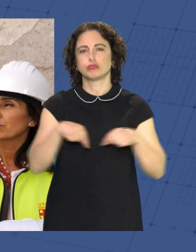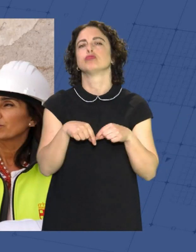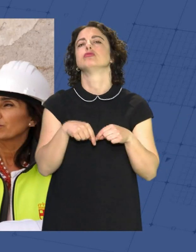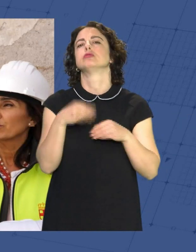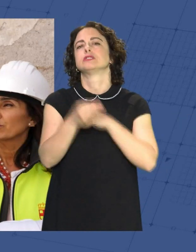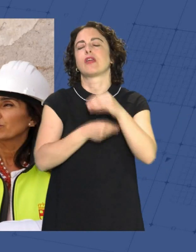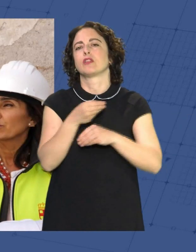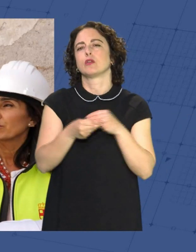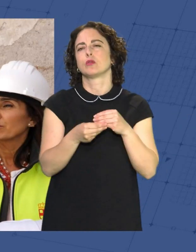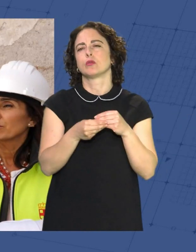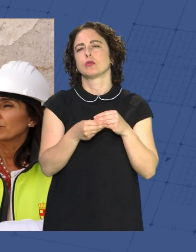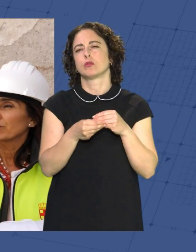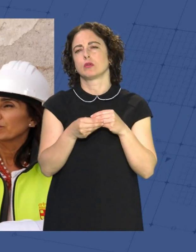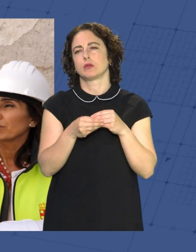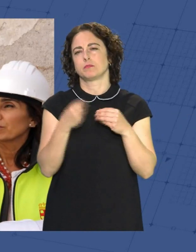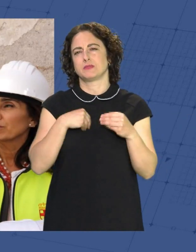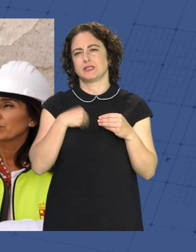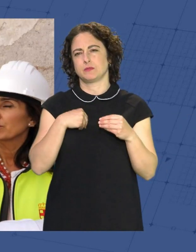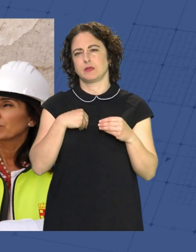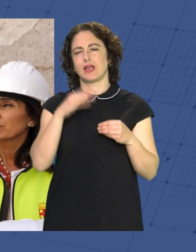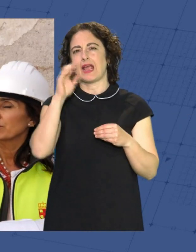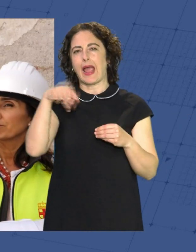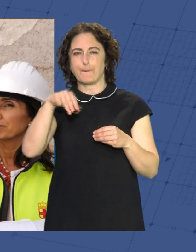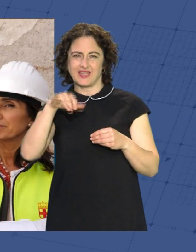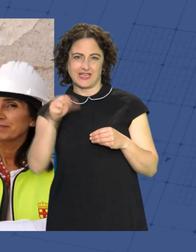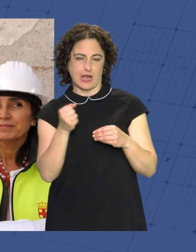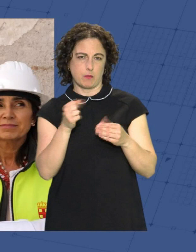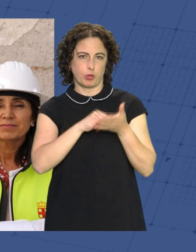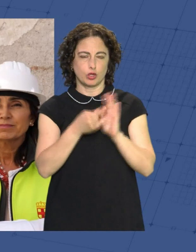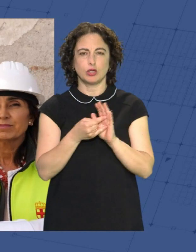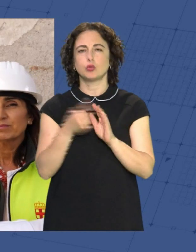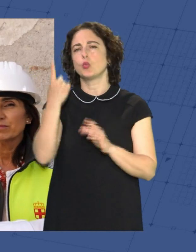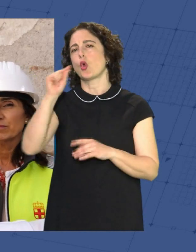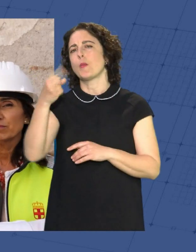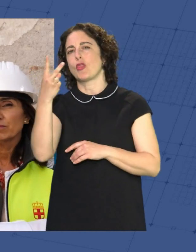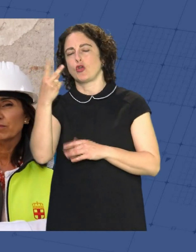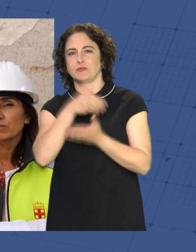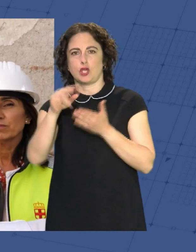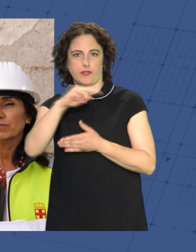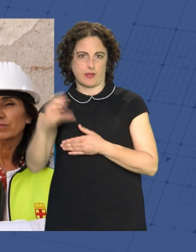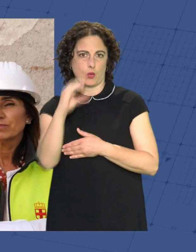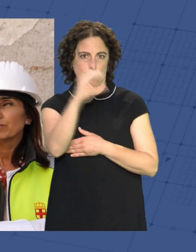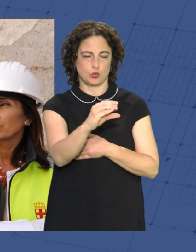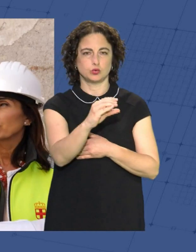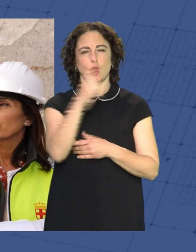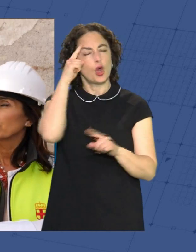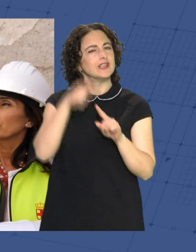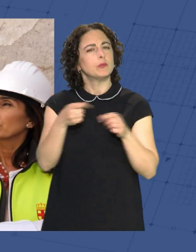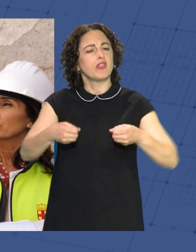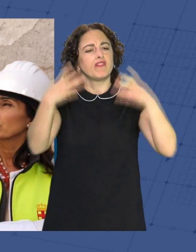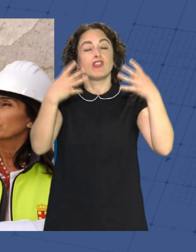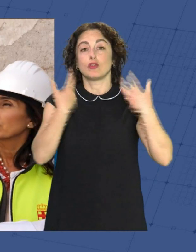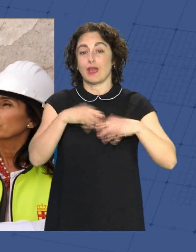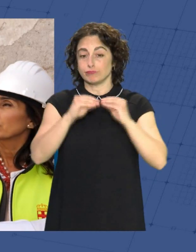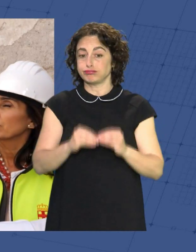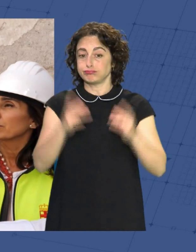haciendo con una acción innovadora urbana que es el Camina y la aportación es de 1,2 millones de euros y el objetivo de este edificio una vez que esté